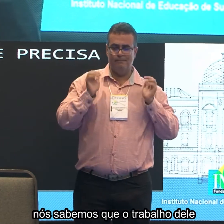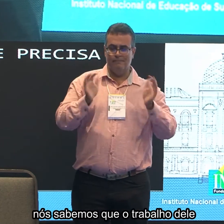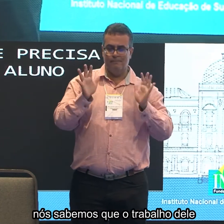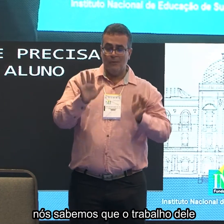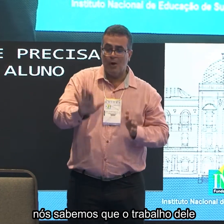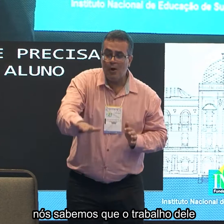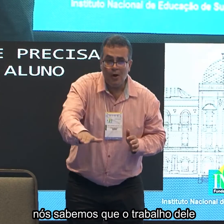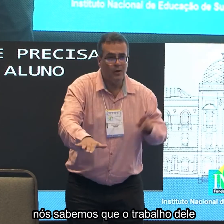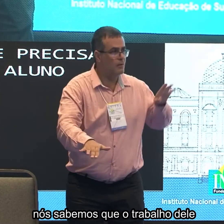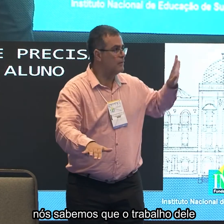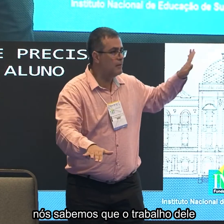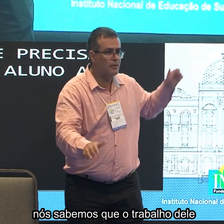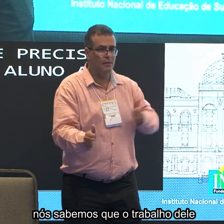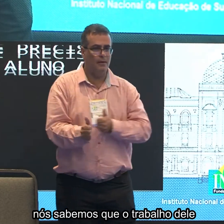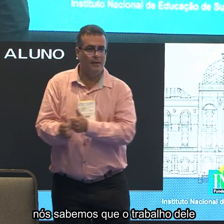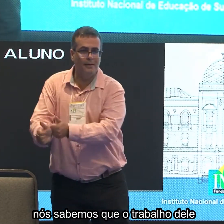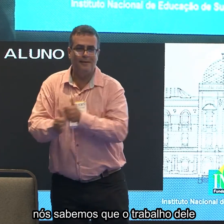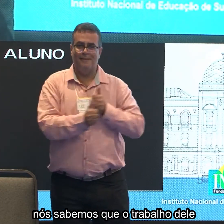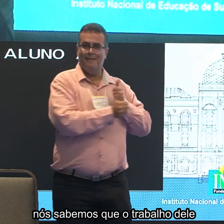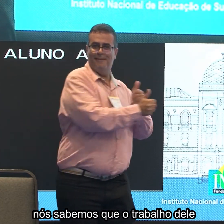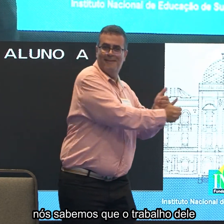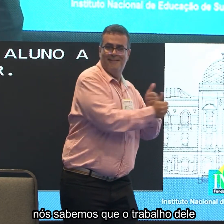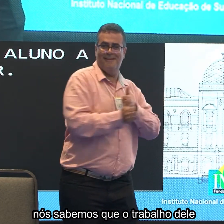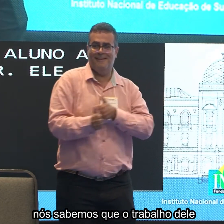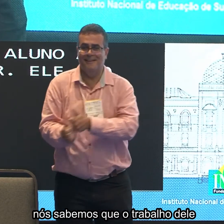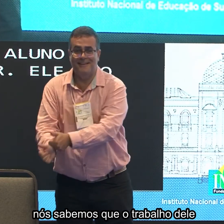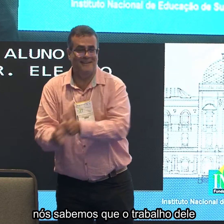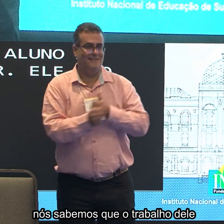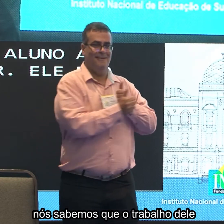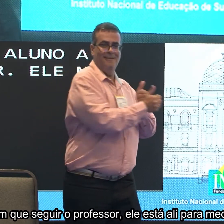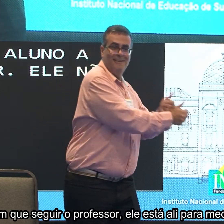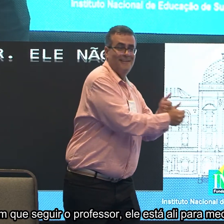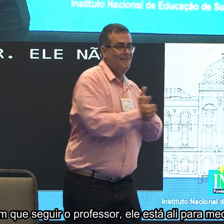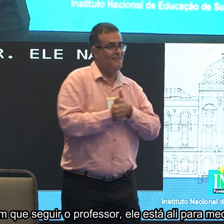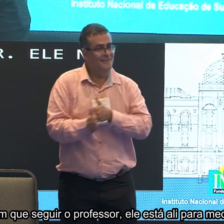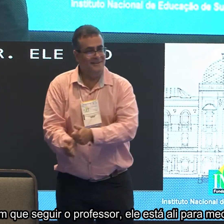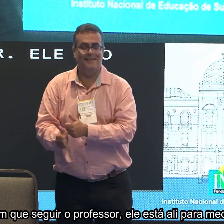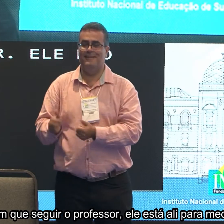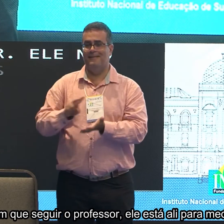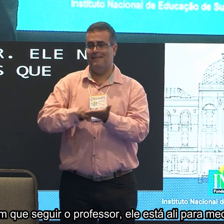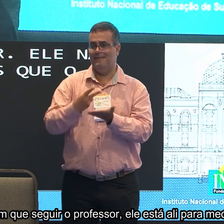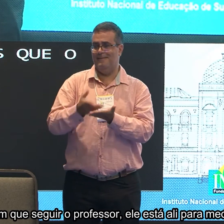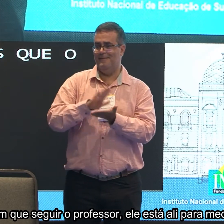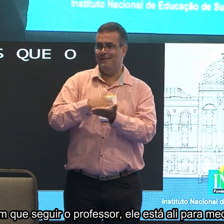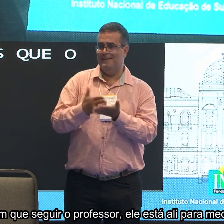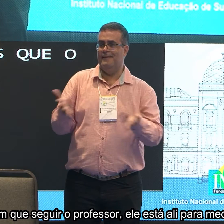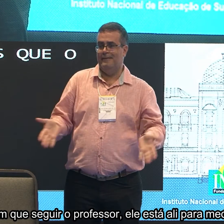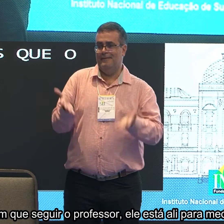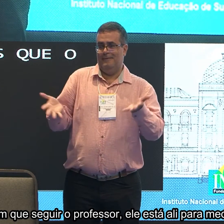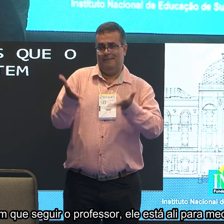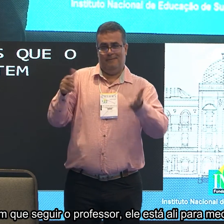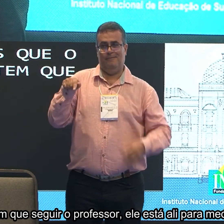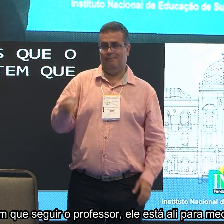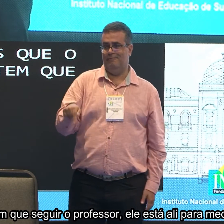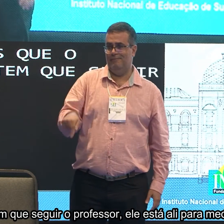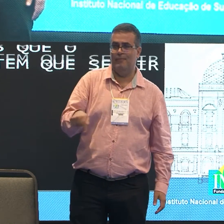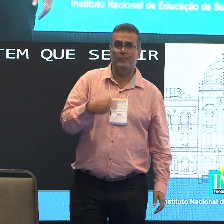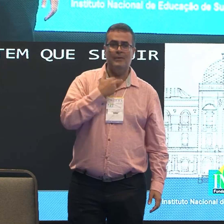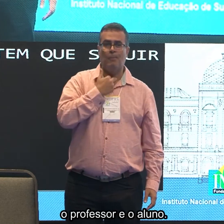não pode... Nós sabemos que o trabalho dele, ele tem que seguir o professor. Então, ele está ali para mediar